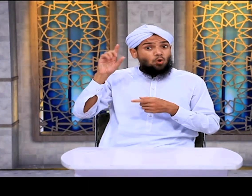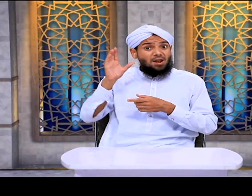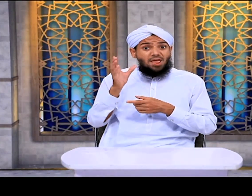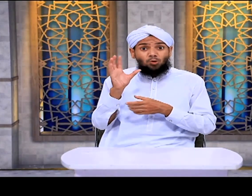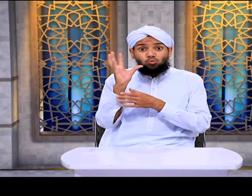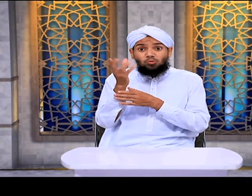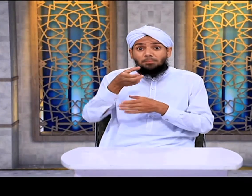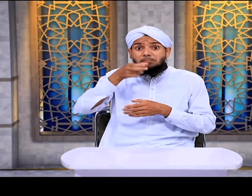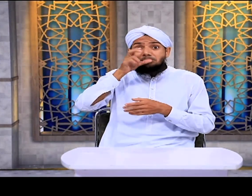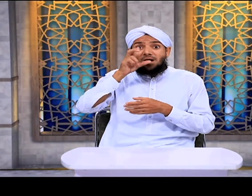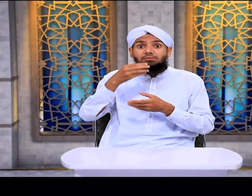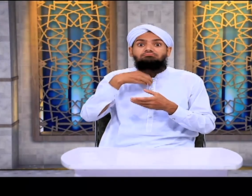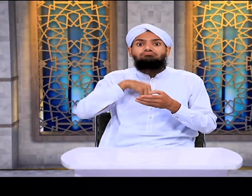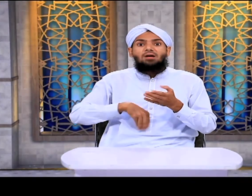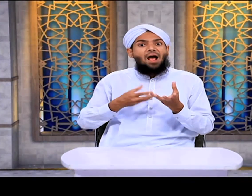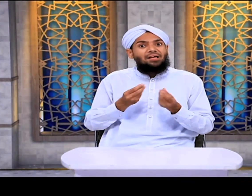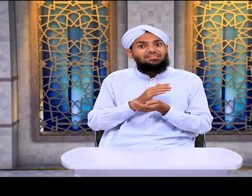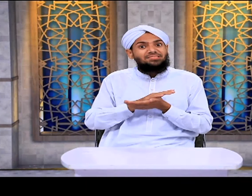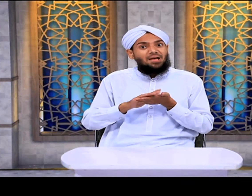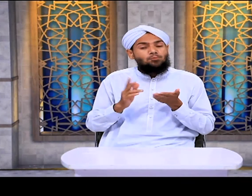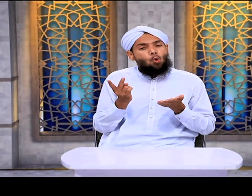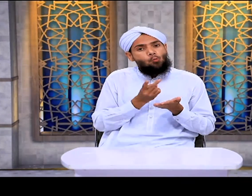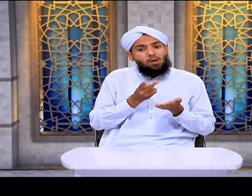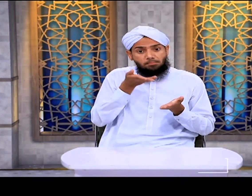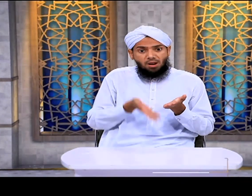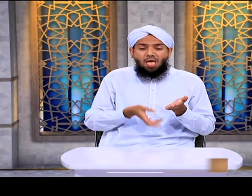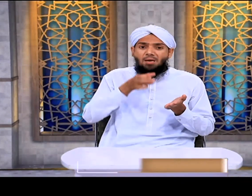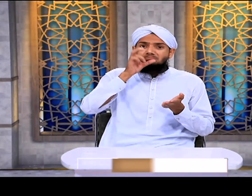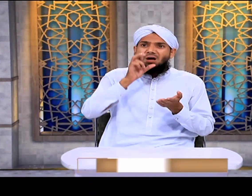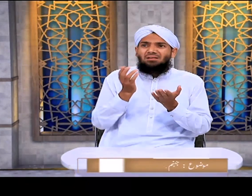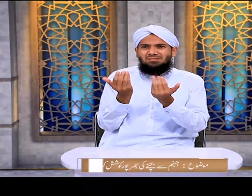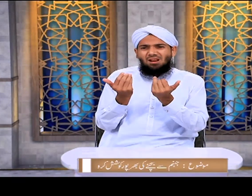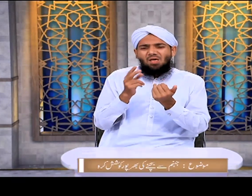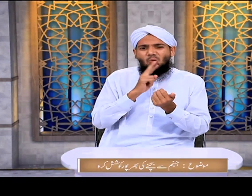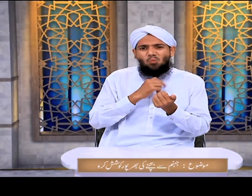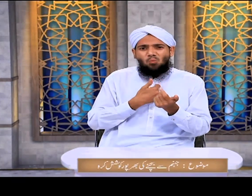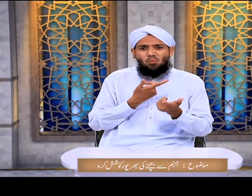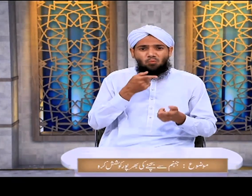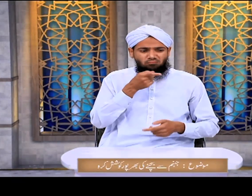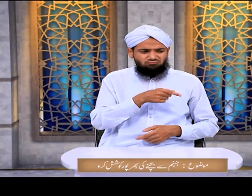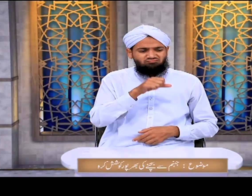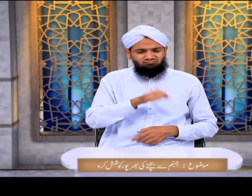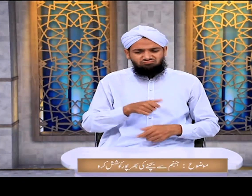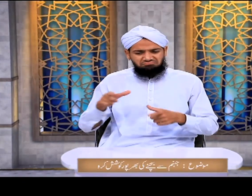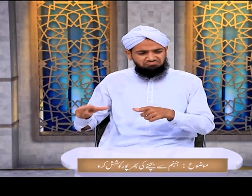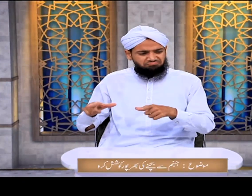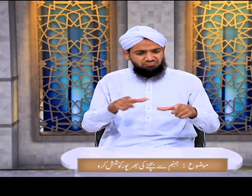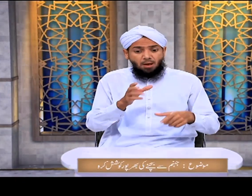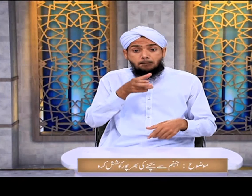گلے میں اٹکتا تھا تو پانی پیا کرتے تھے، لہٰذا اب یہ پانی مانگیں گے تو انہیں کھولتا ہوا